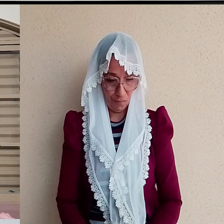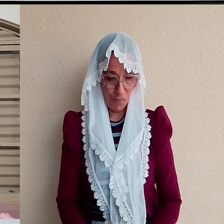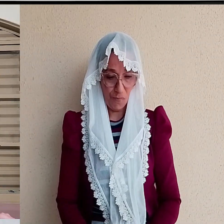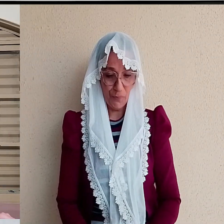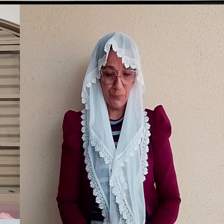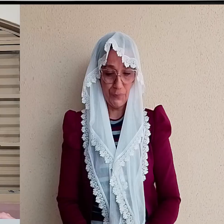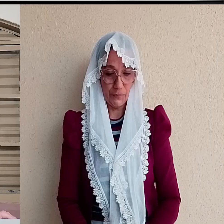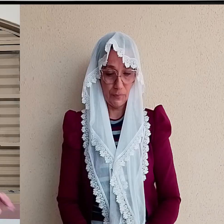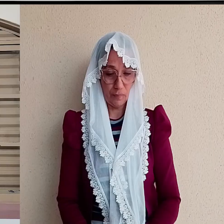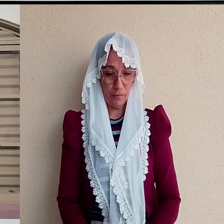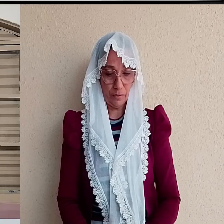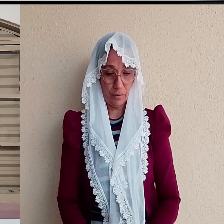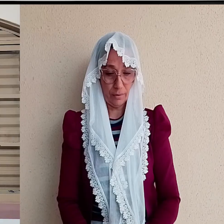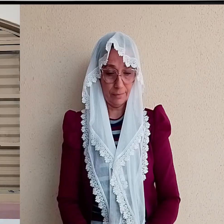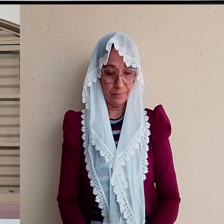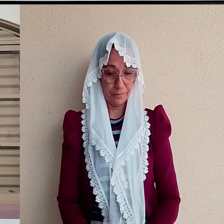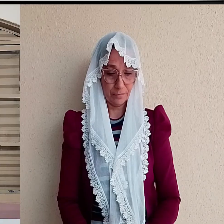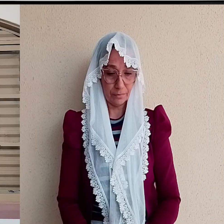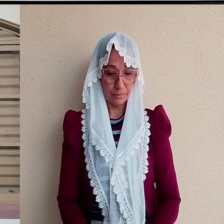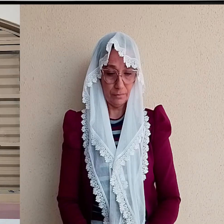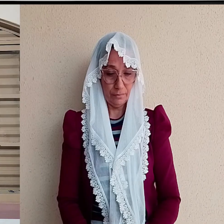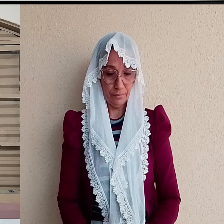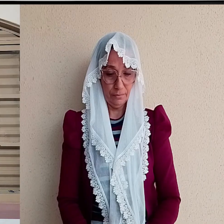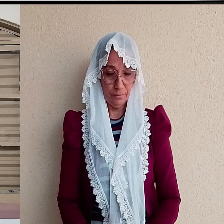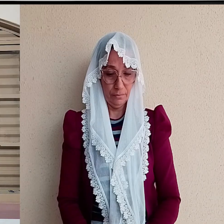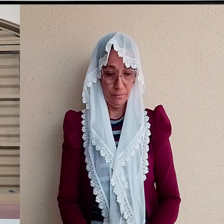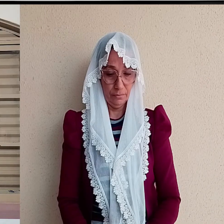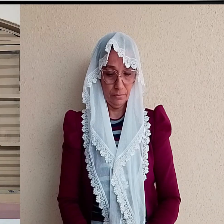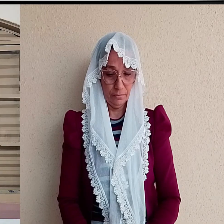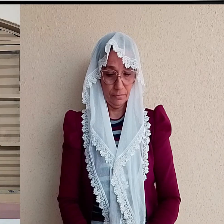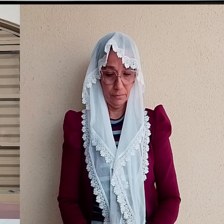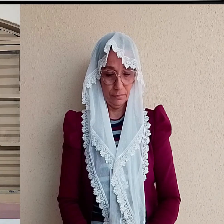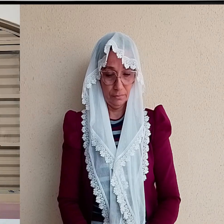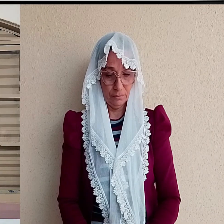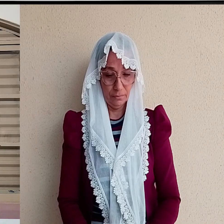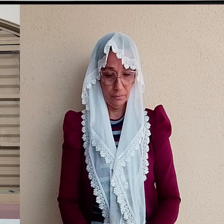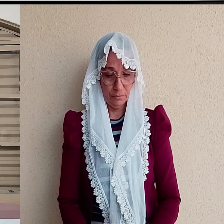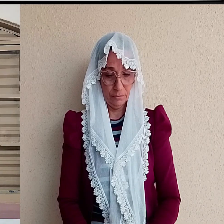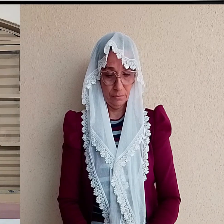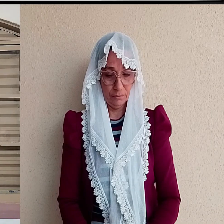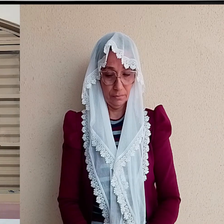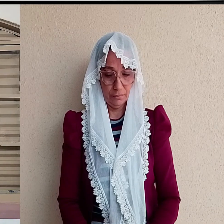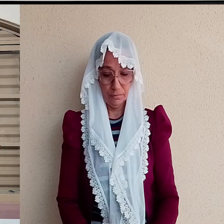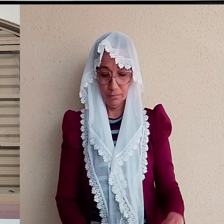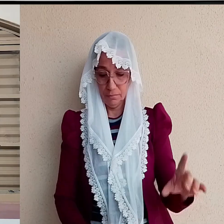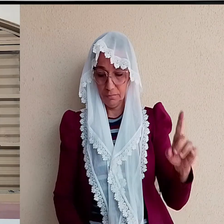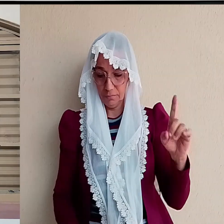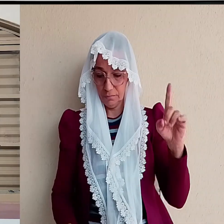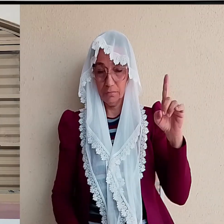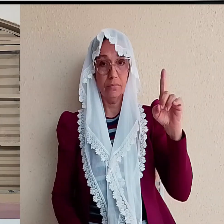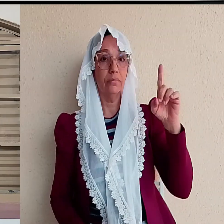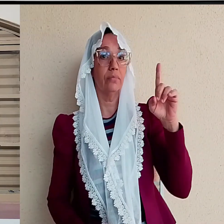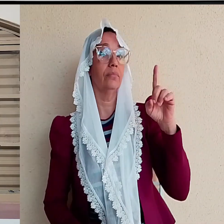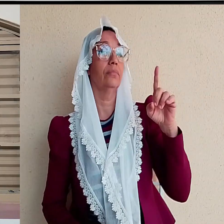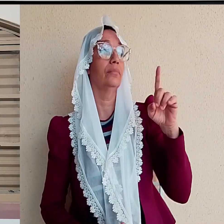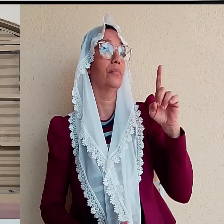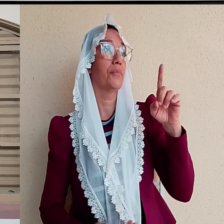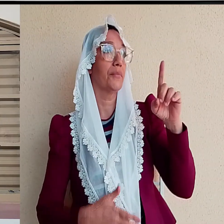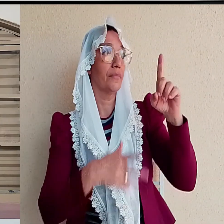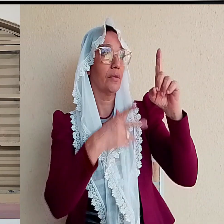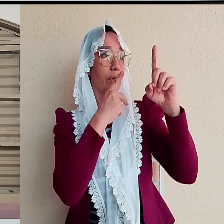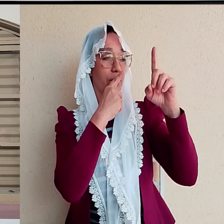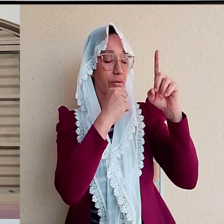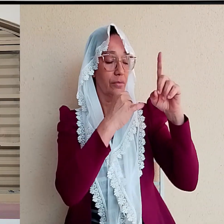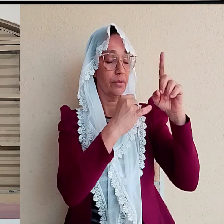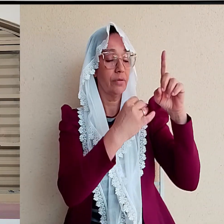Glória a Deus. Pai nosso, que estás nos céus,